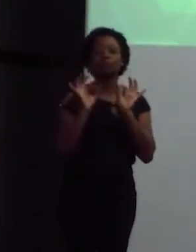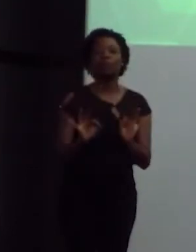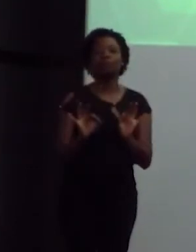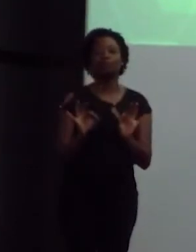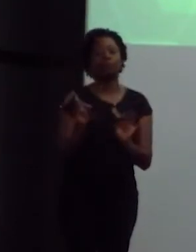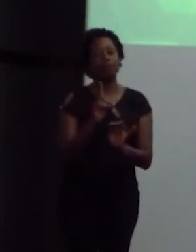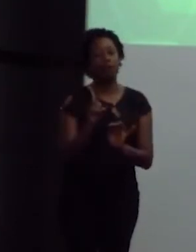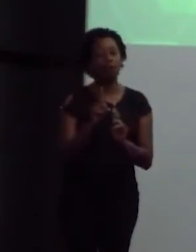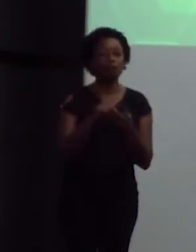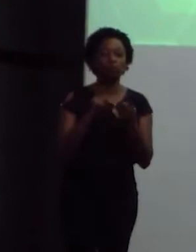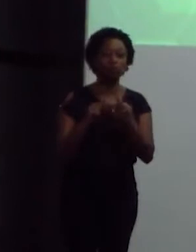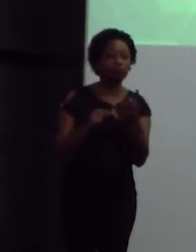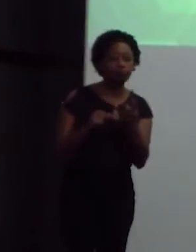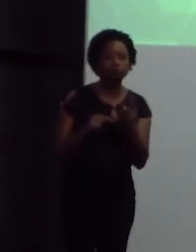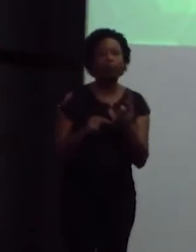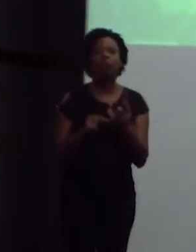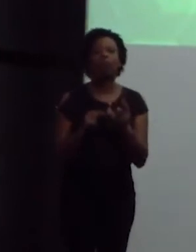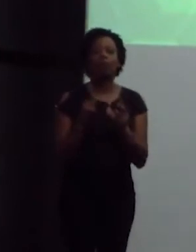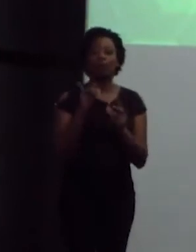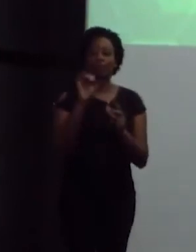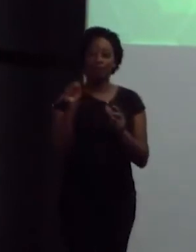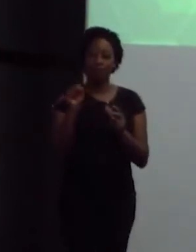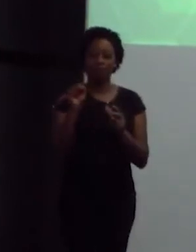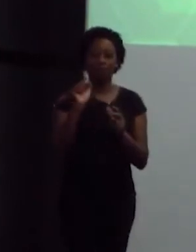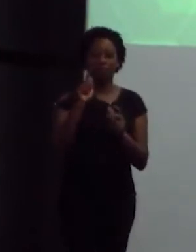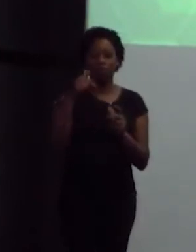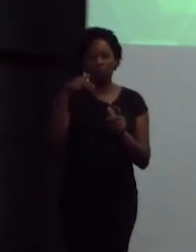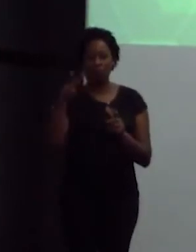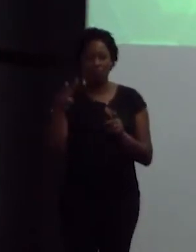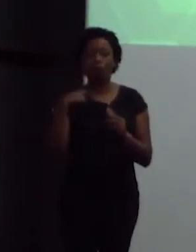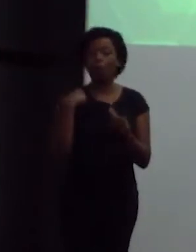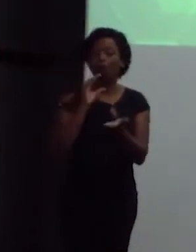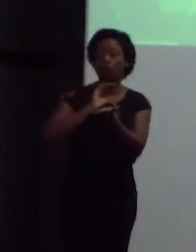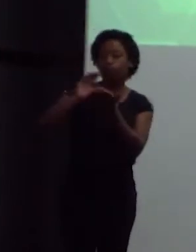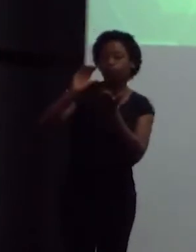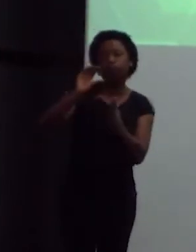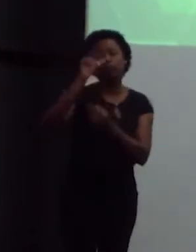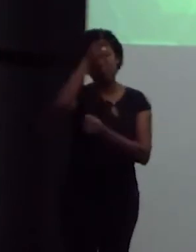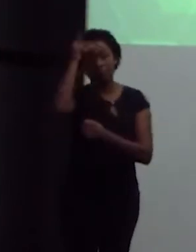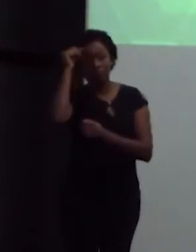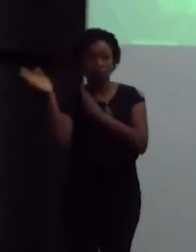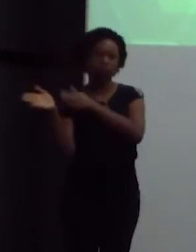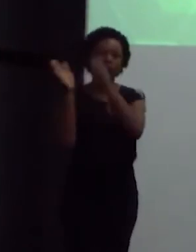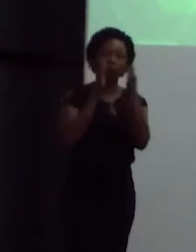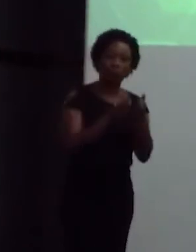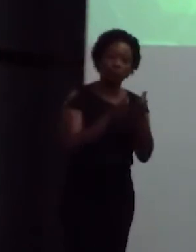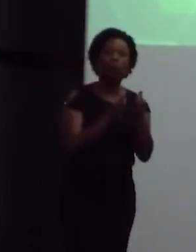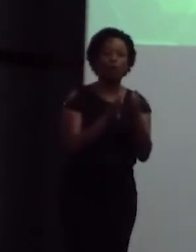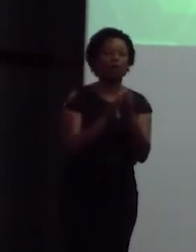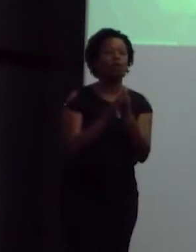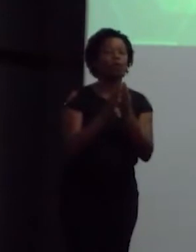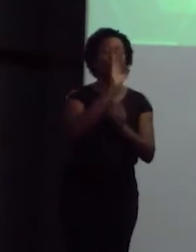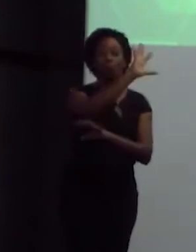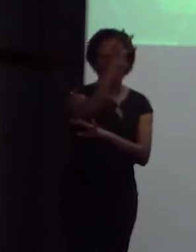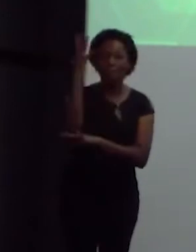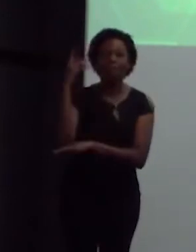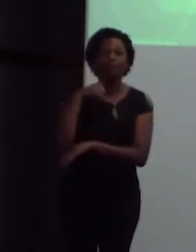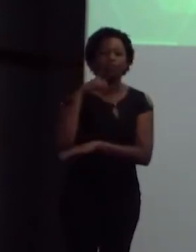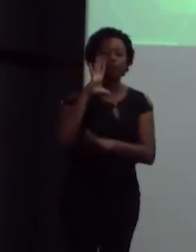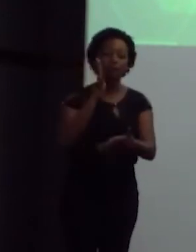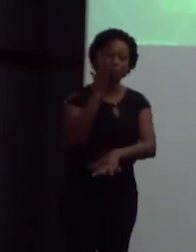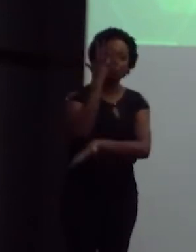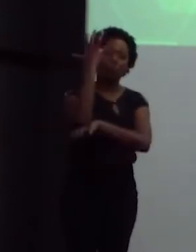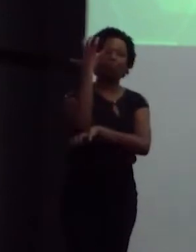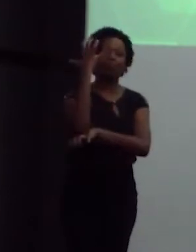natural ou gás natural renovável e qual é o impacto financeiro para a prefeitura e o impacto ambiental. Então, a gente sabe que a